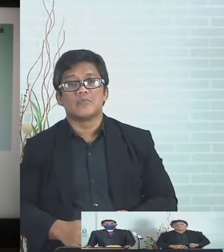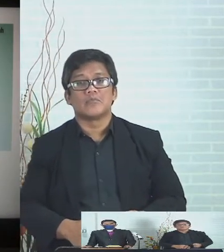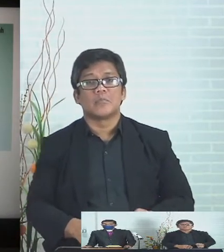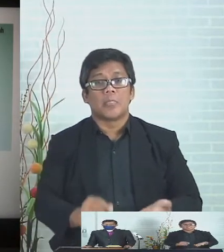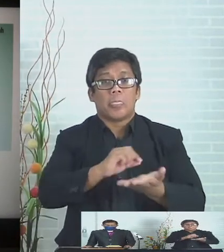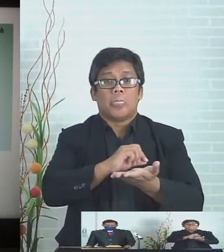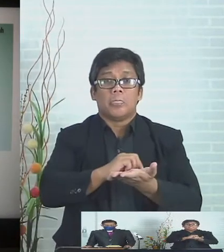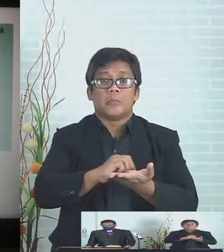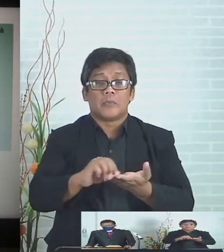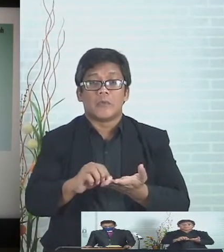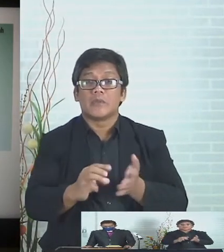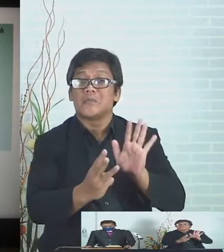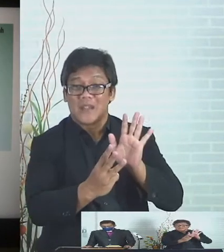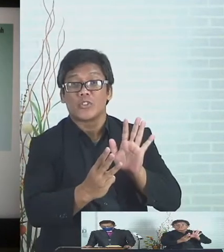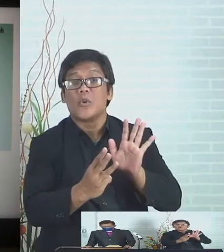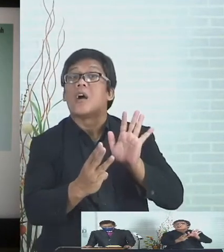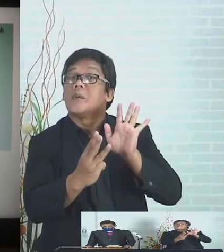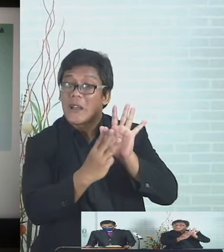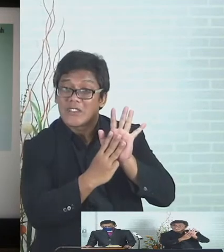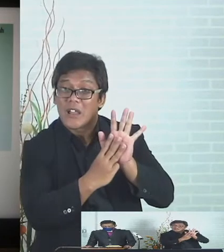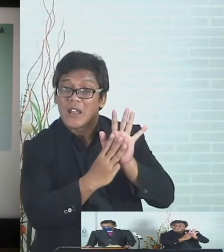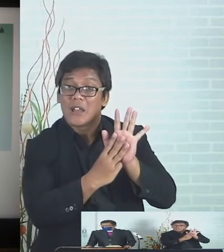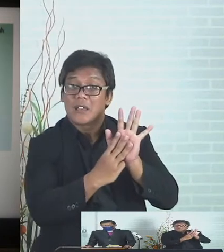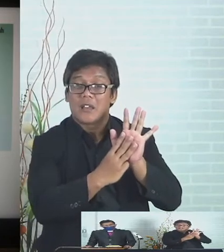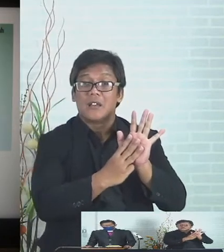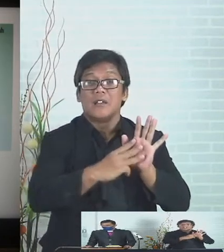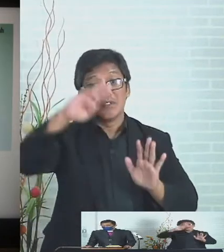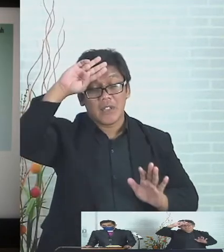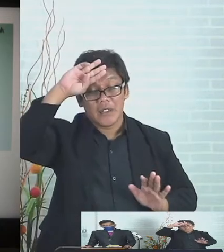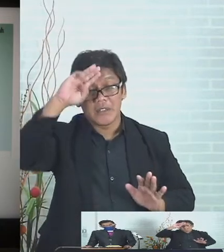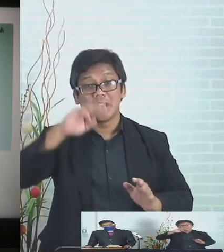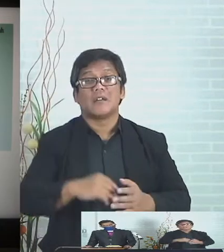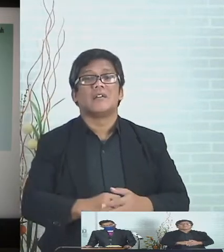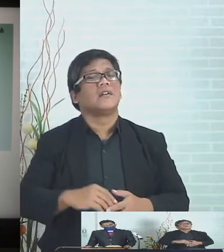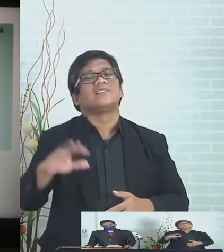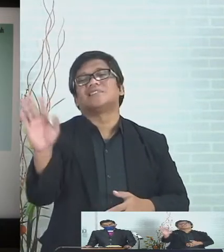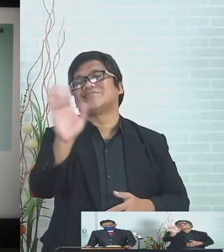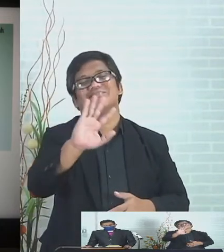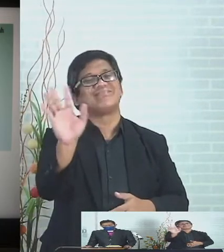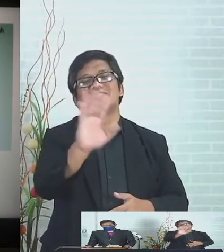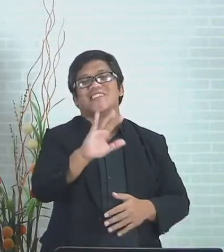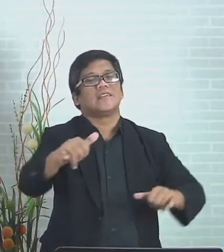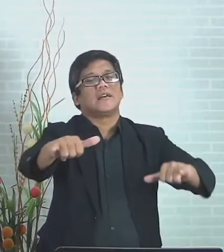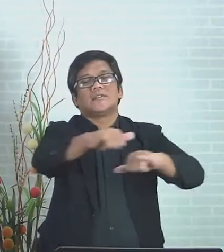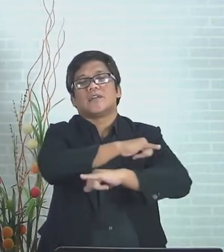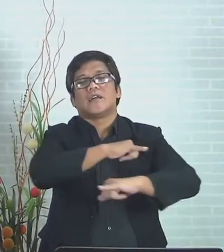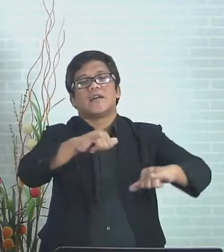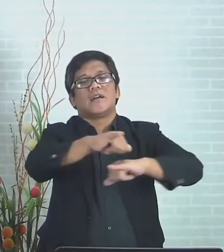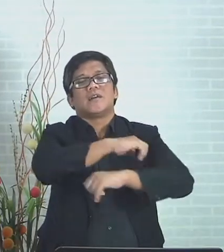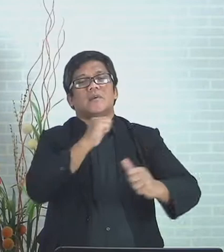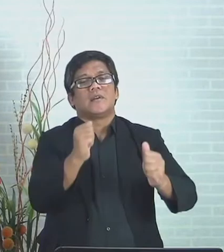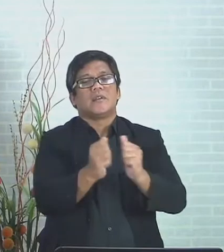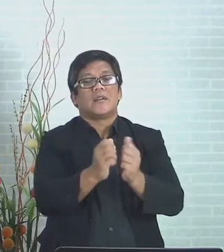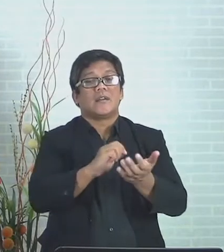namanya masalah problem dan sebagainya itu tidak akan bisa disejajarkan dengan nama Yesus karena